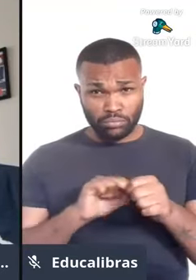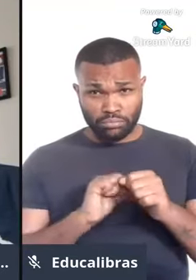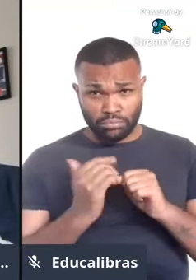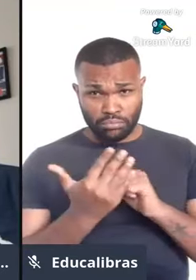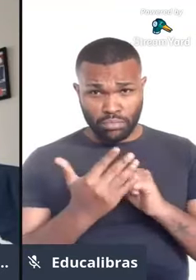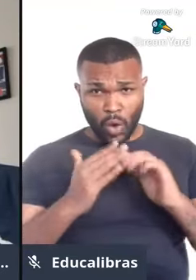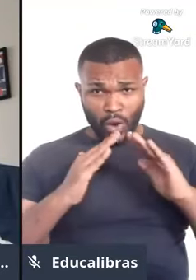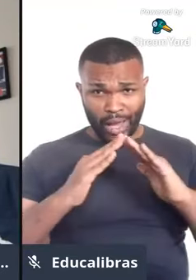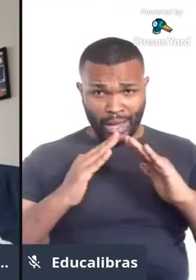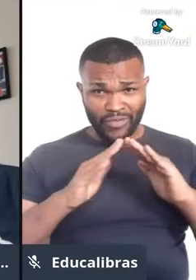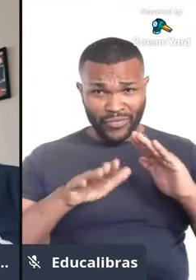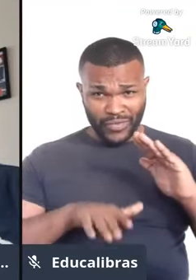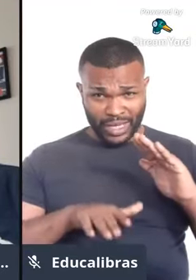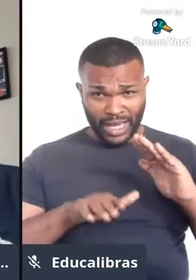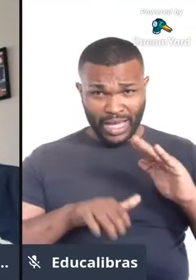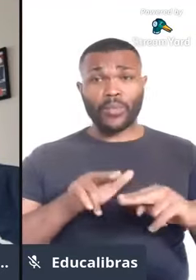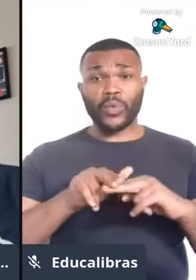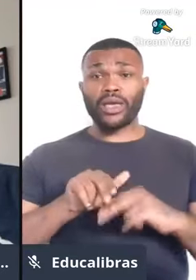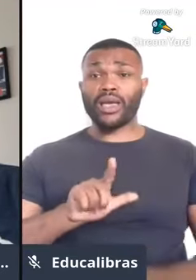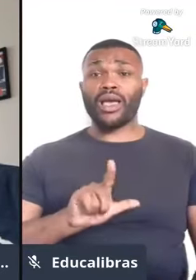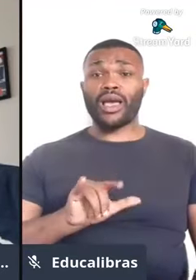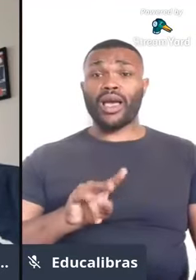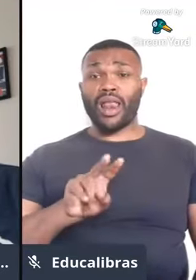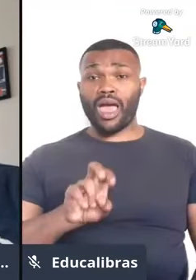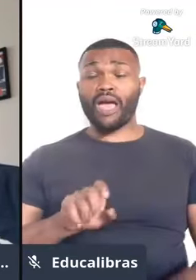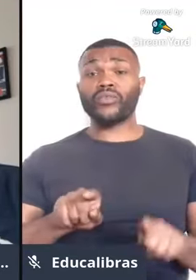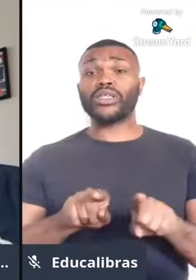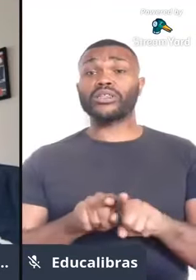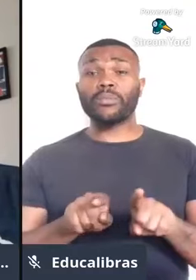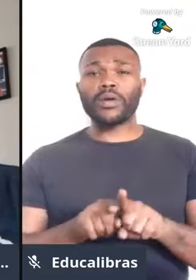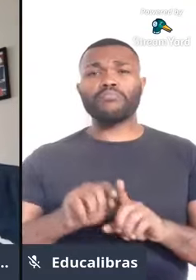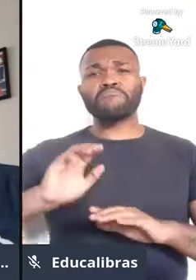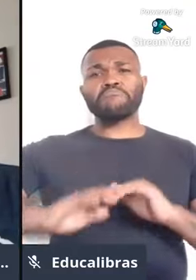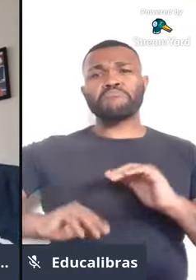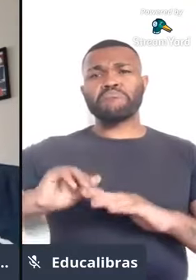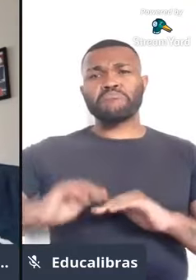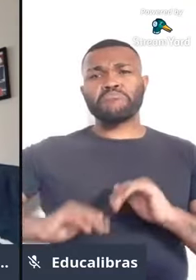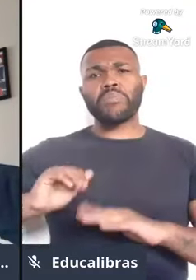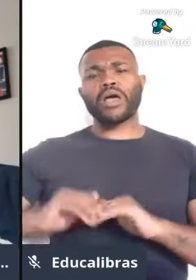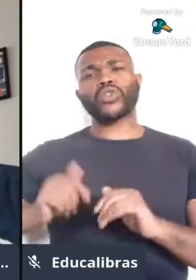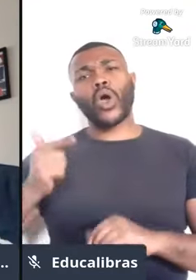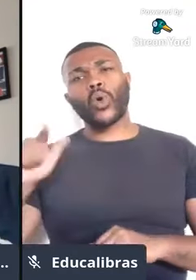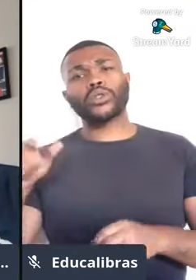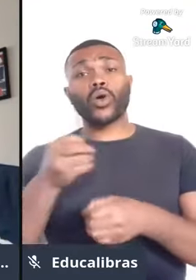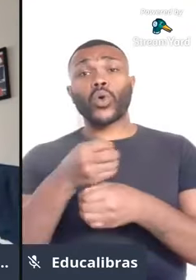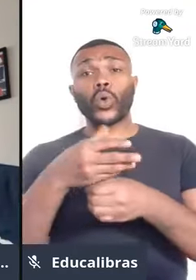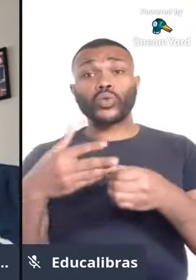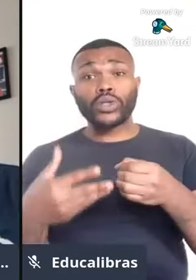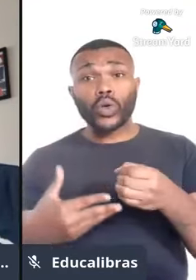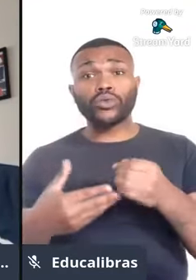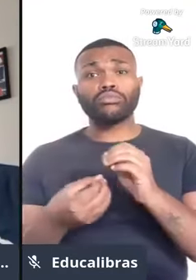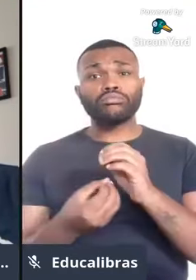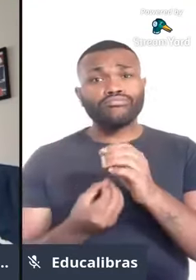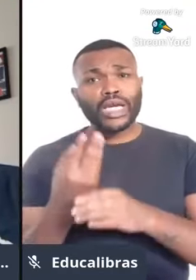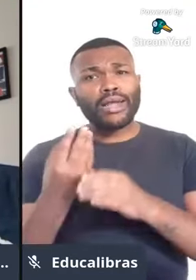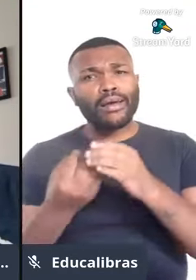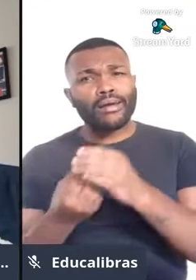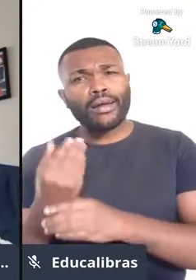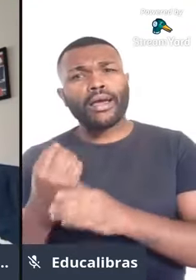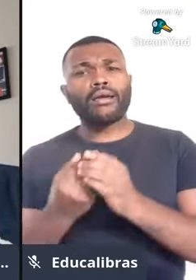através dessas lives e outras ações, obviamente, isso aqui a gente gerar conteúdo, atingir públicos que, em geral,